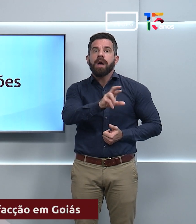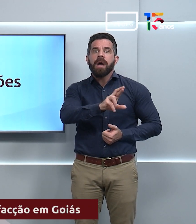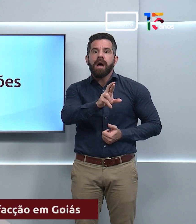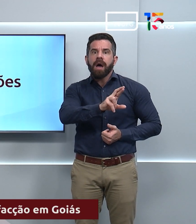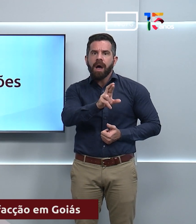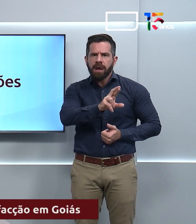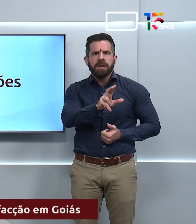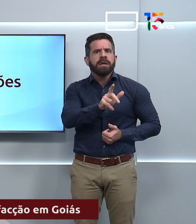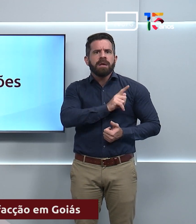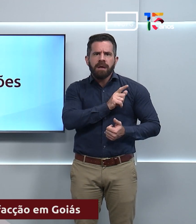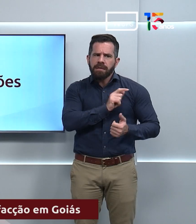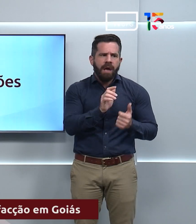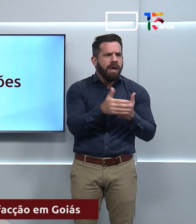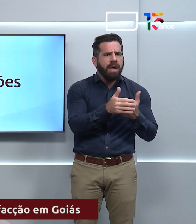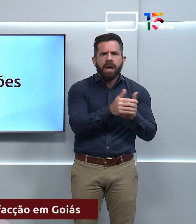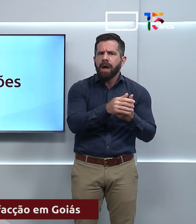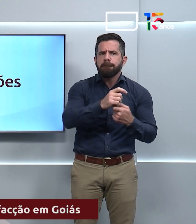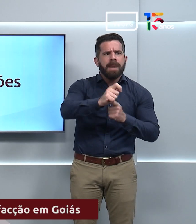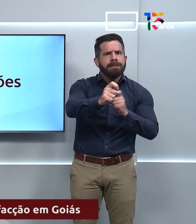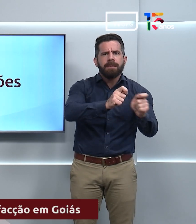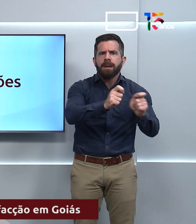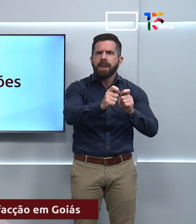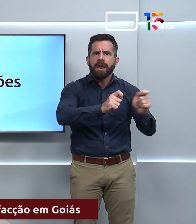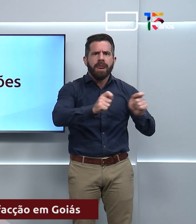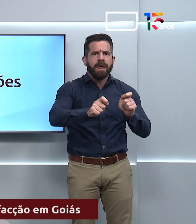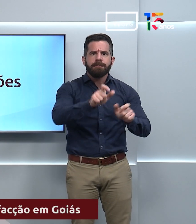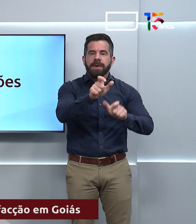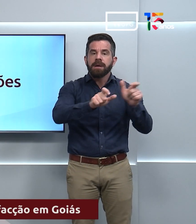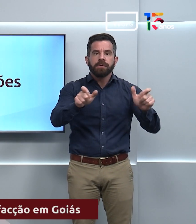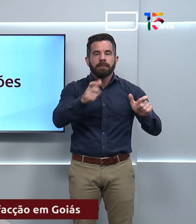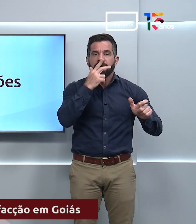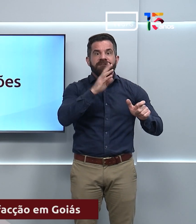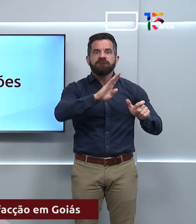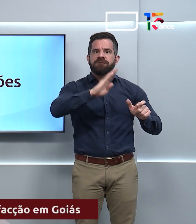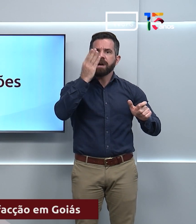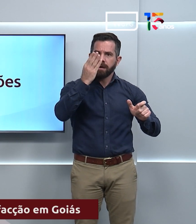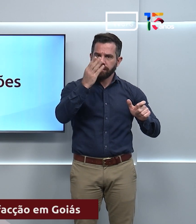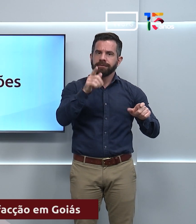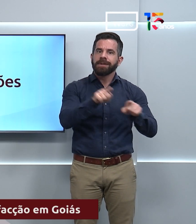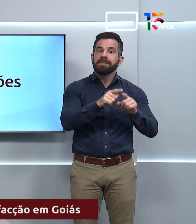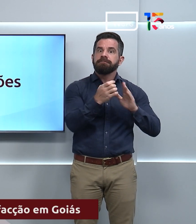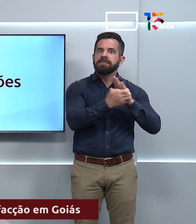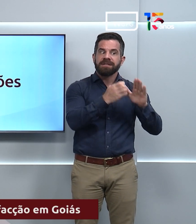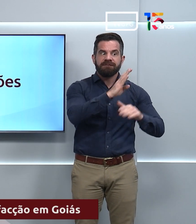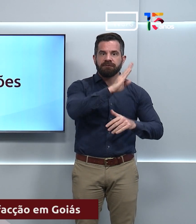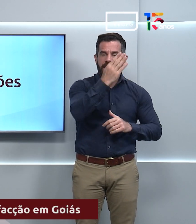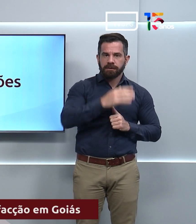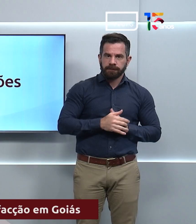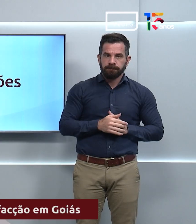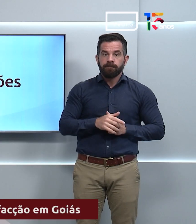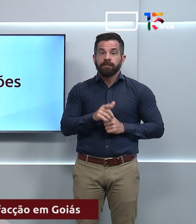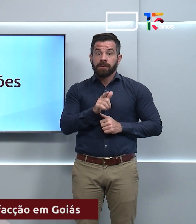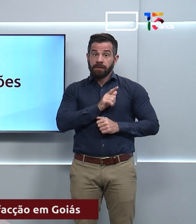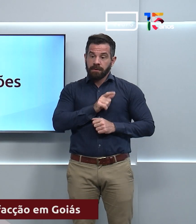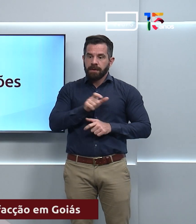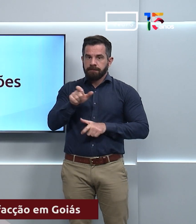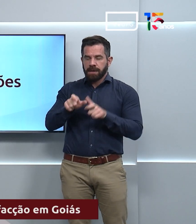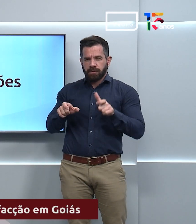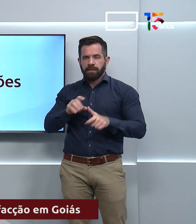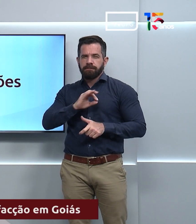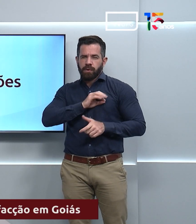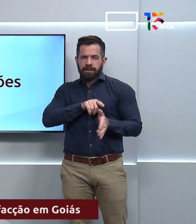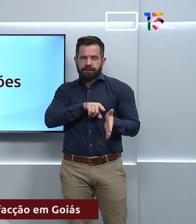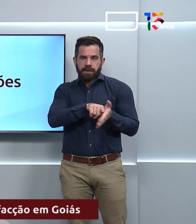milhões de reais em contas de laranjas e empresas fantasmas. Segundo os investigadores,